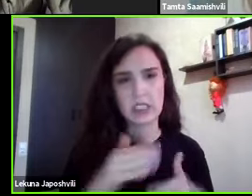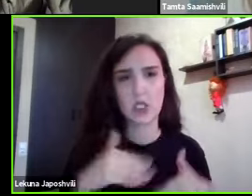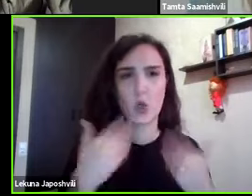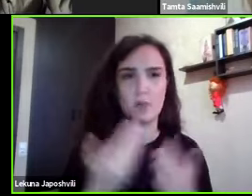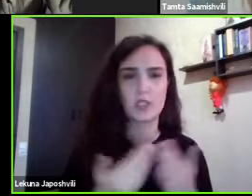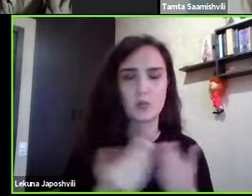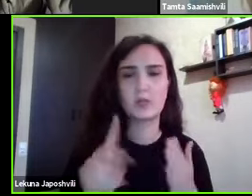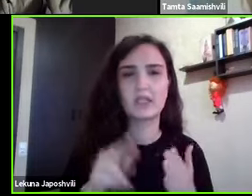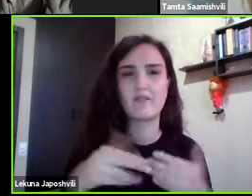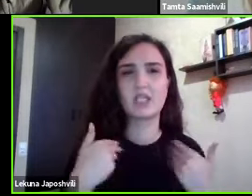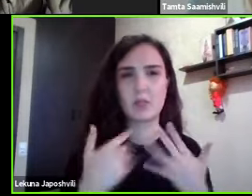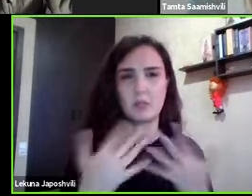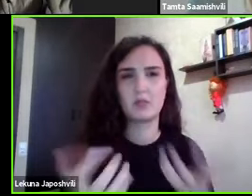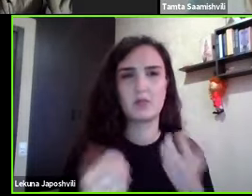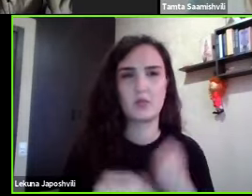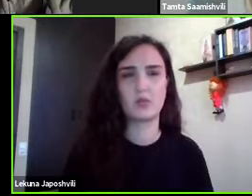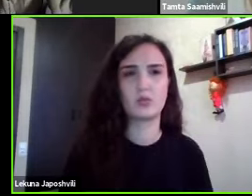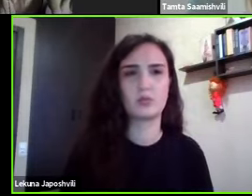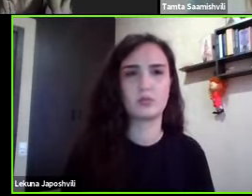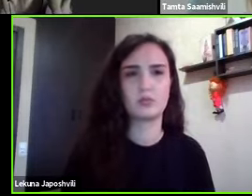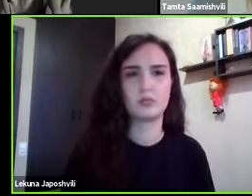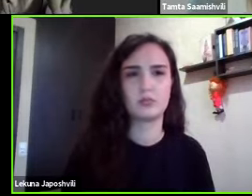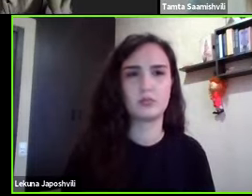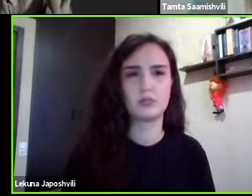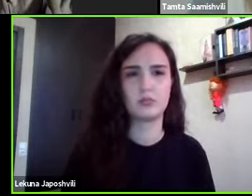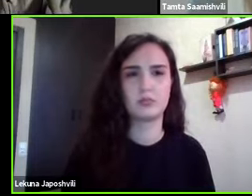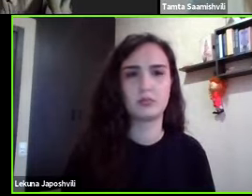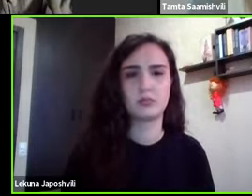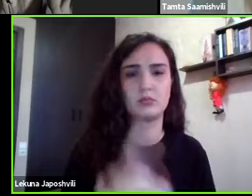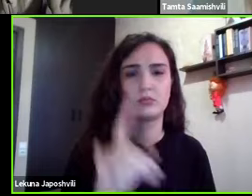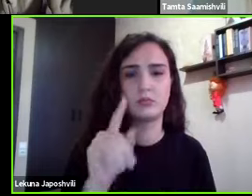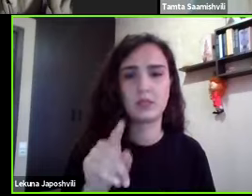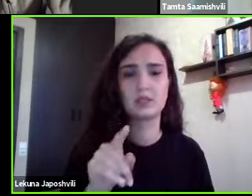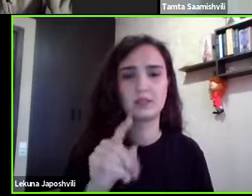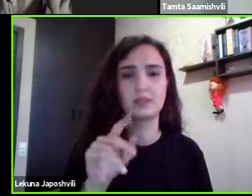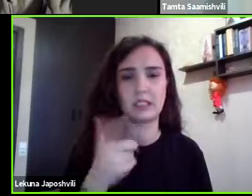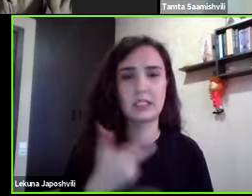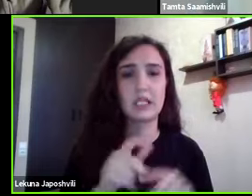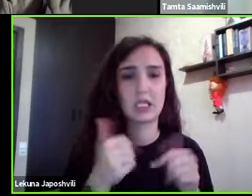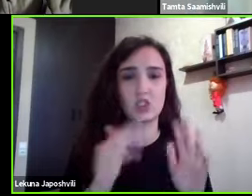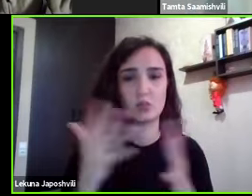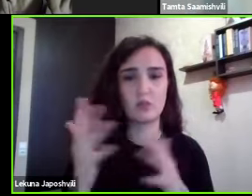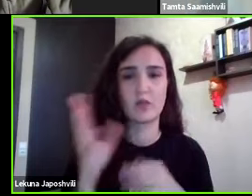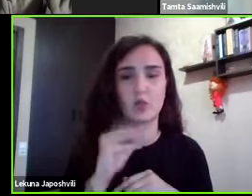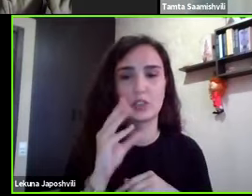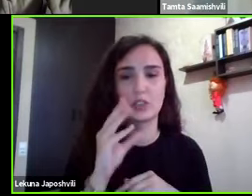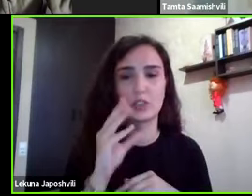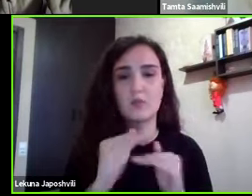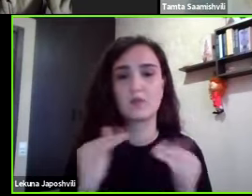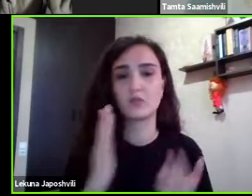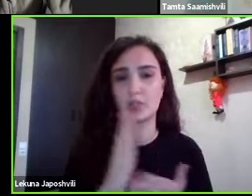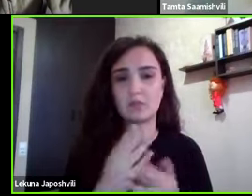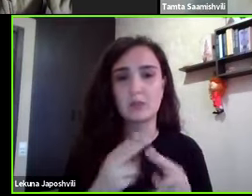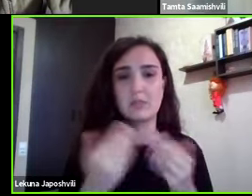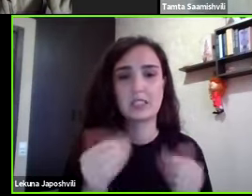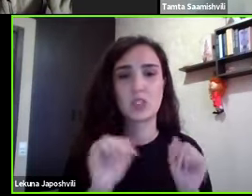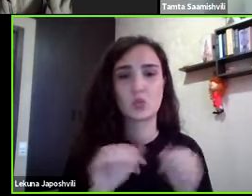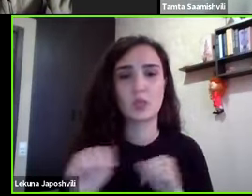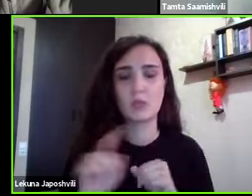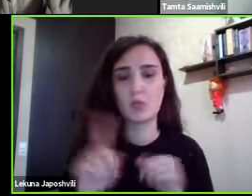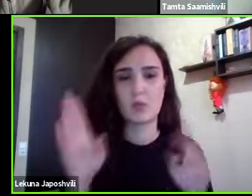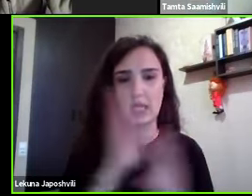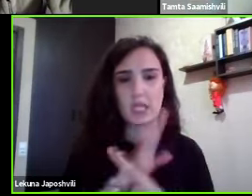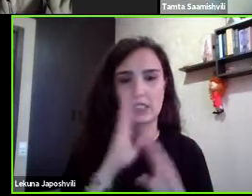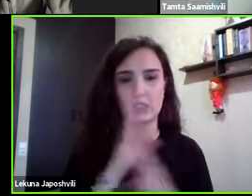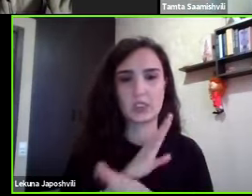რომ ეს დ-ვიტამინი მივიღო. ან ეს ბედნიერი შემთხვევაა ძალიან, როდესაც ბავშვს აქვს ამის საშუალება, რომ ჰაერზე